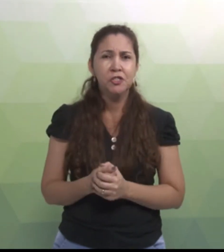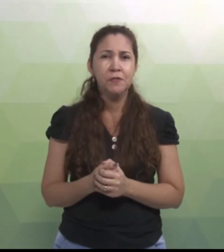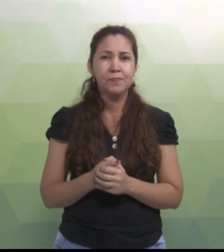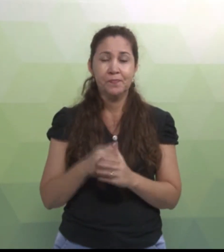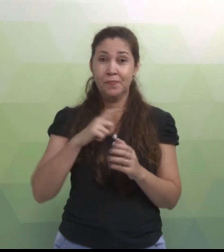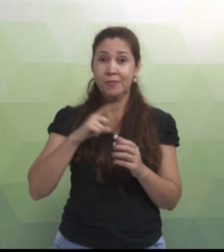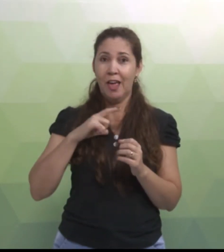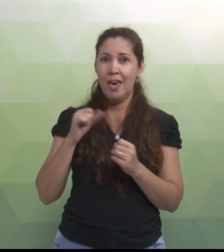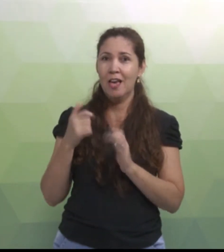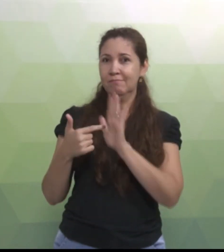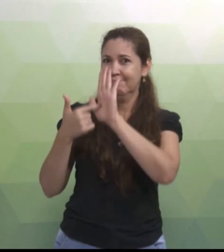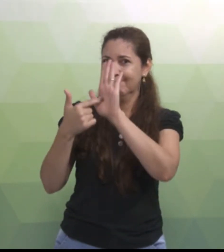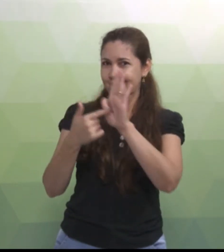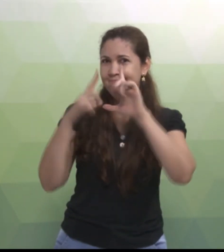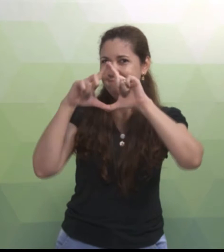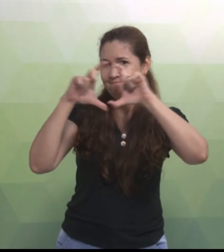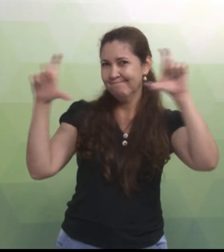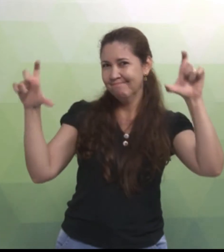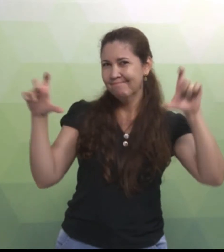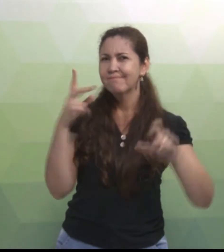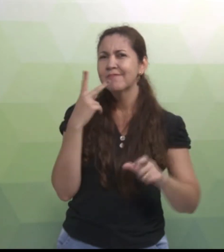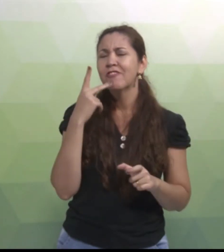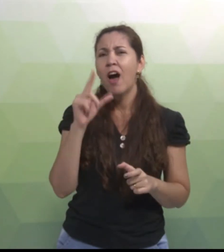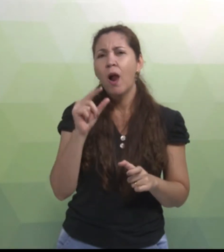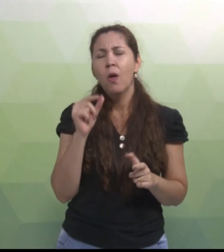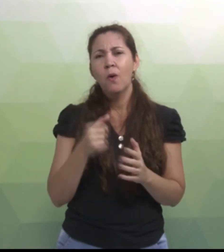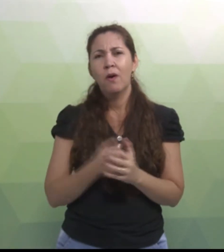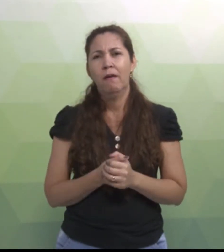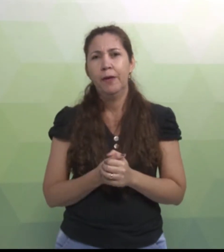vamos refletir um pouco. Ali foi mostrada uma citação.